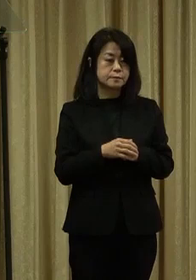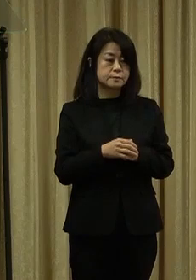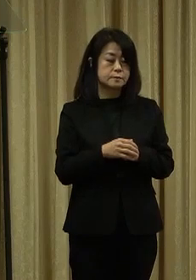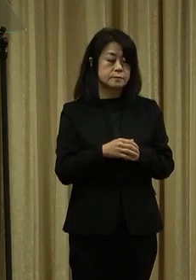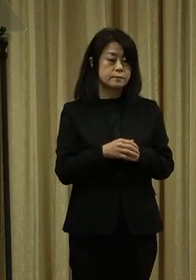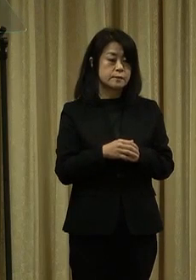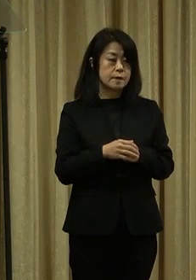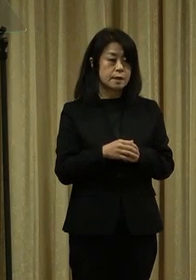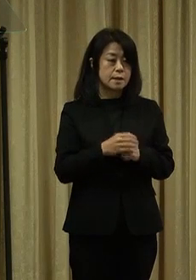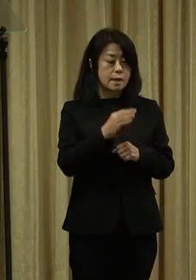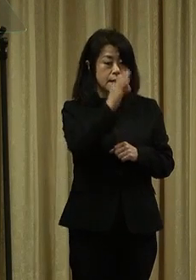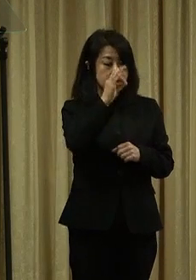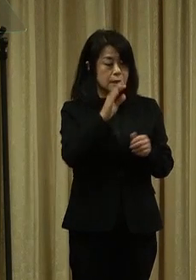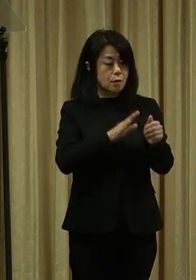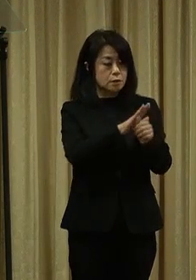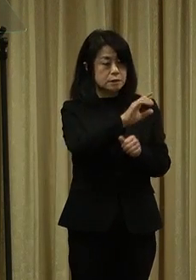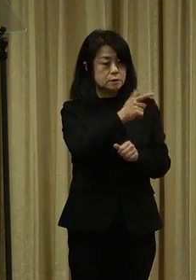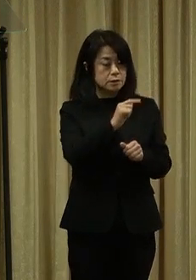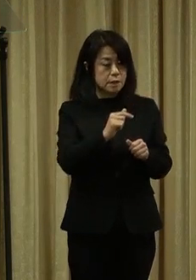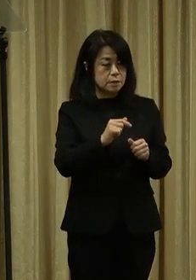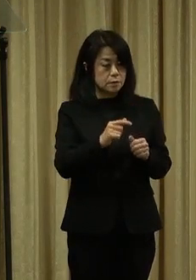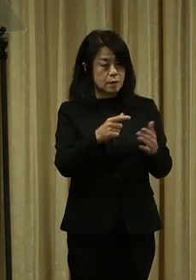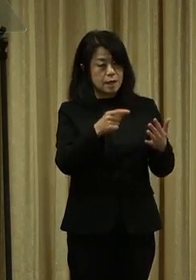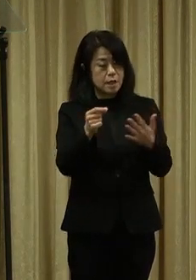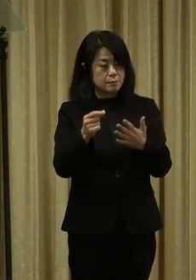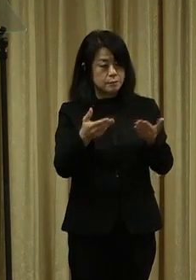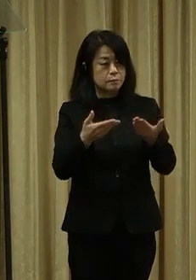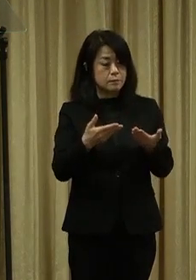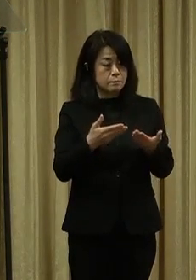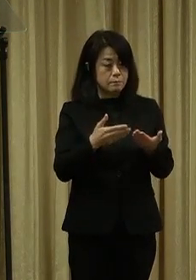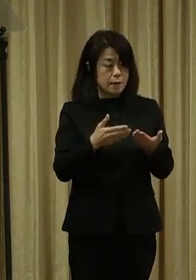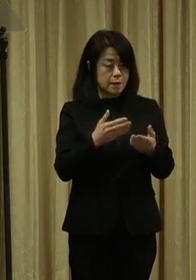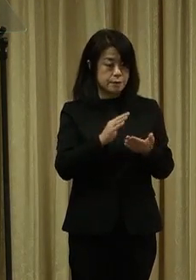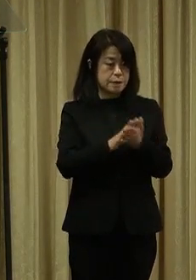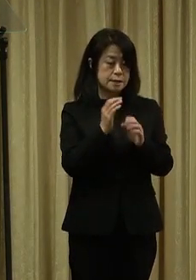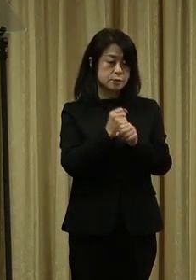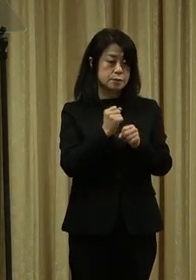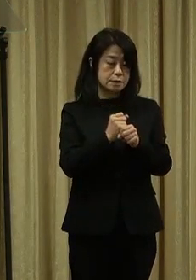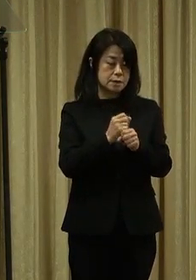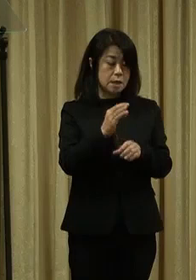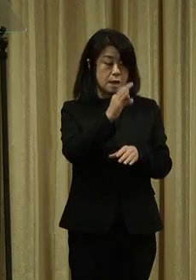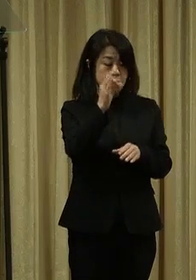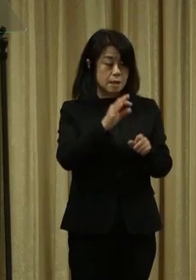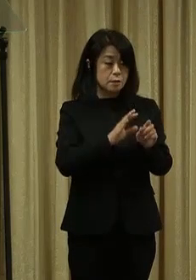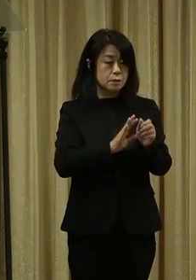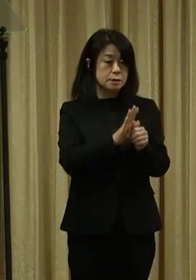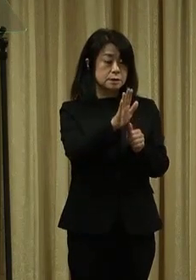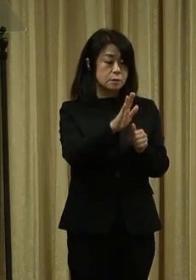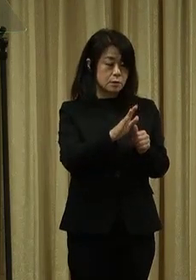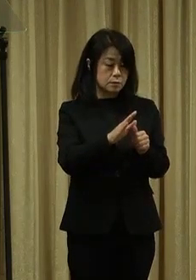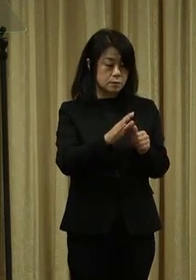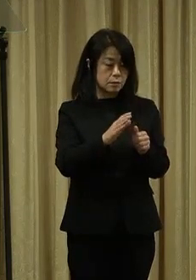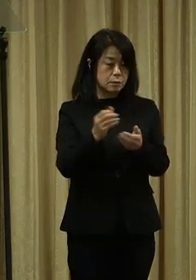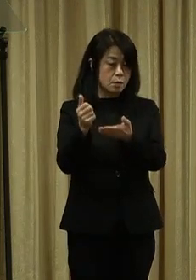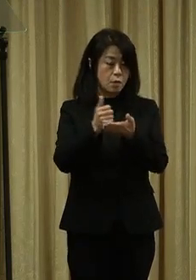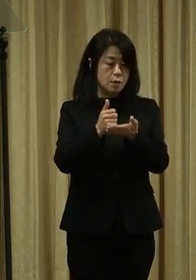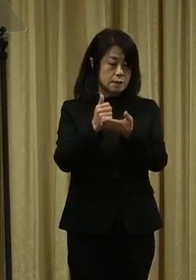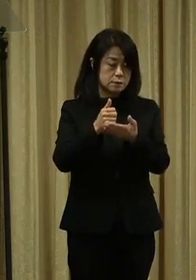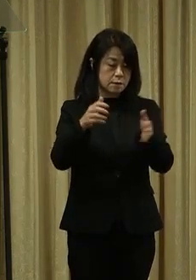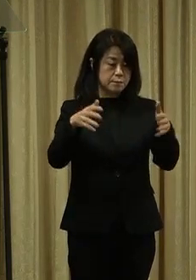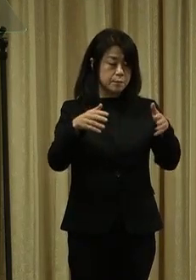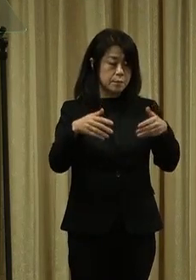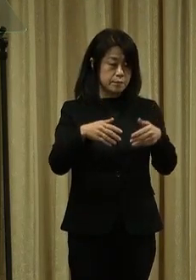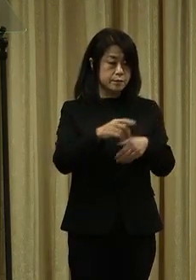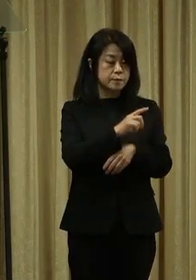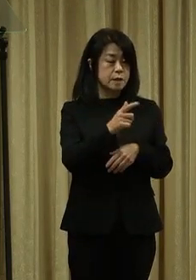最後に観光振興など選ばれる県づくりです。まず観光振興による誘客促進については本年